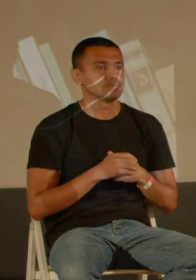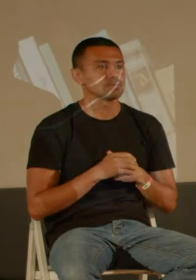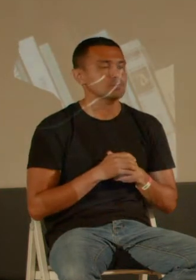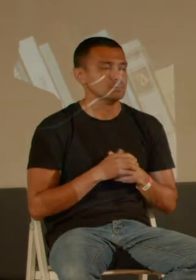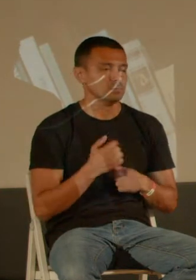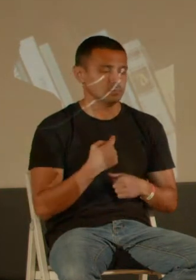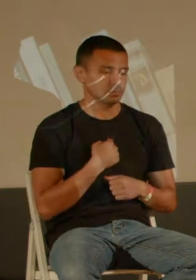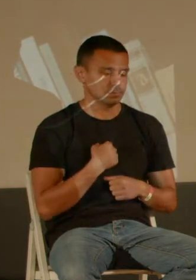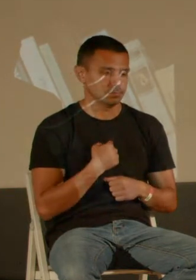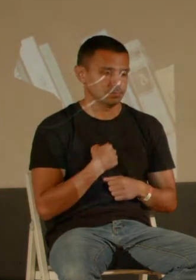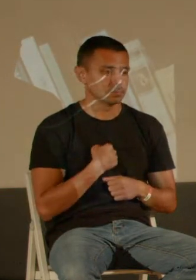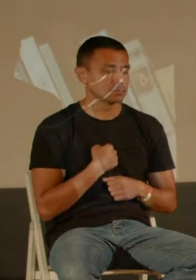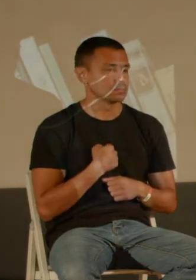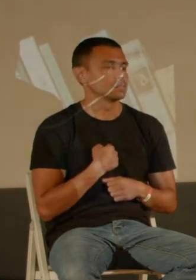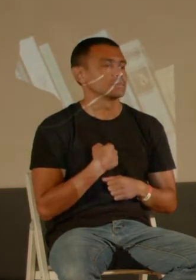Я